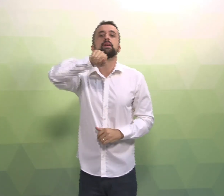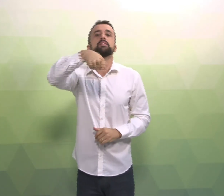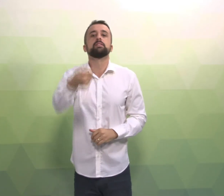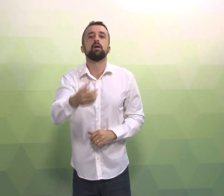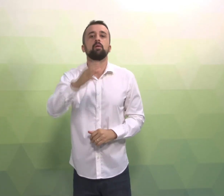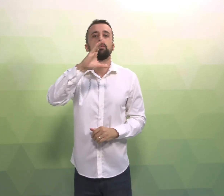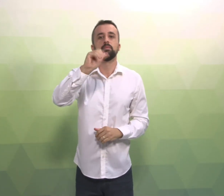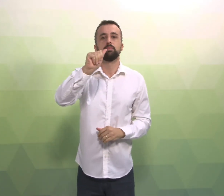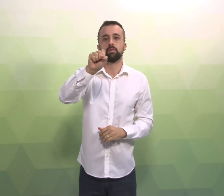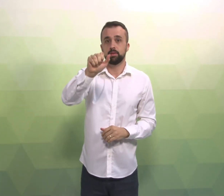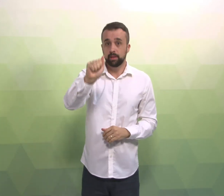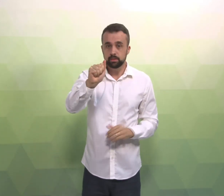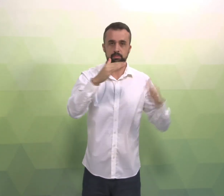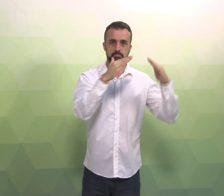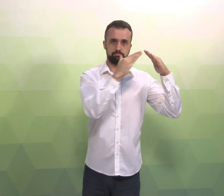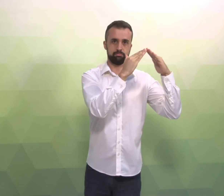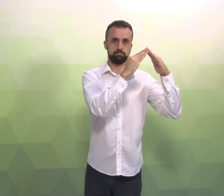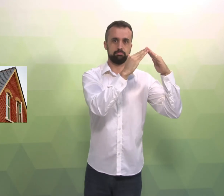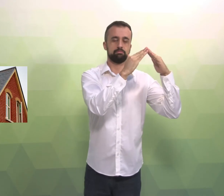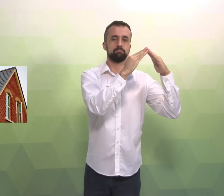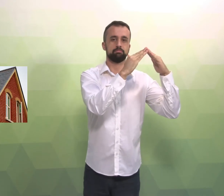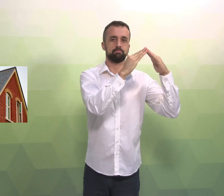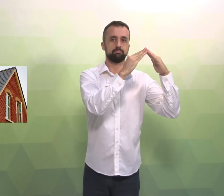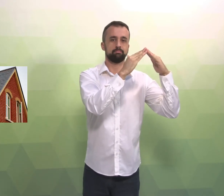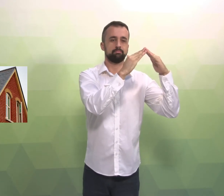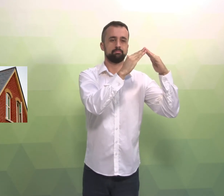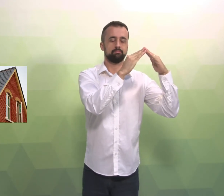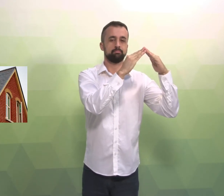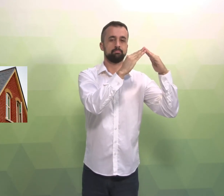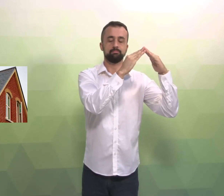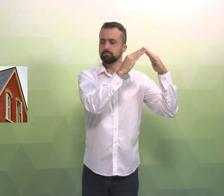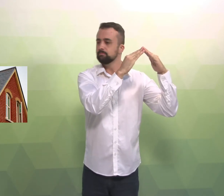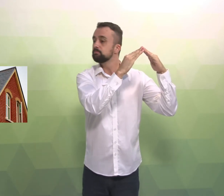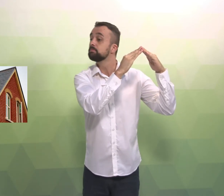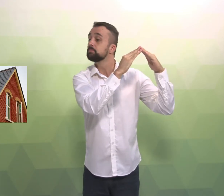O exemplo: o sinal de casa.